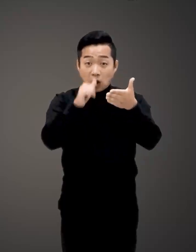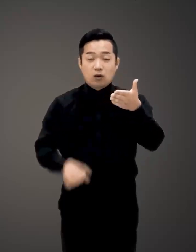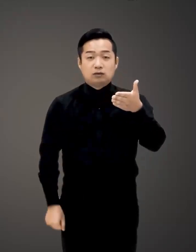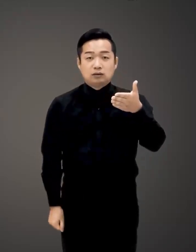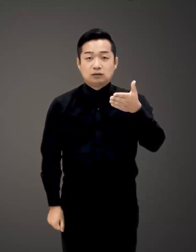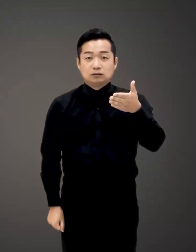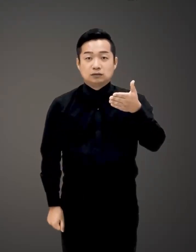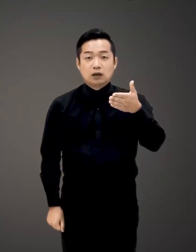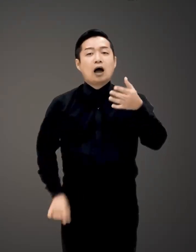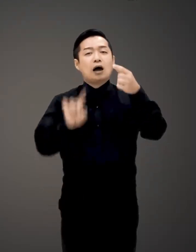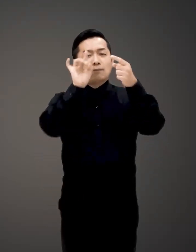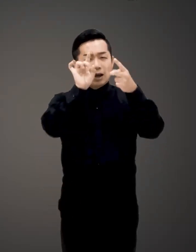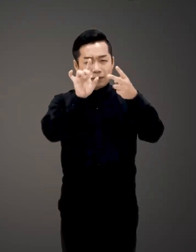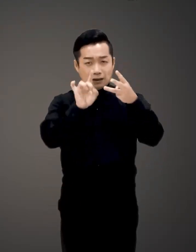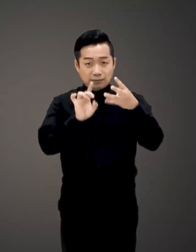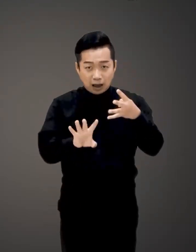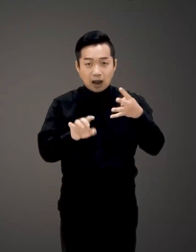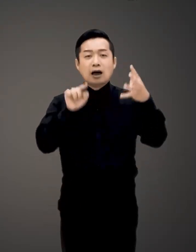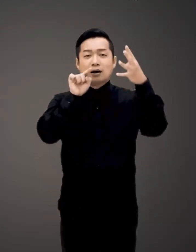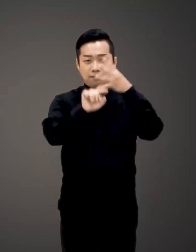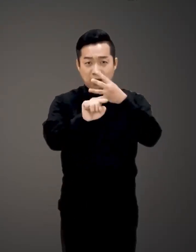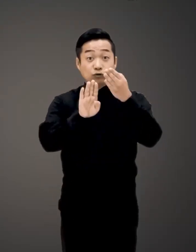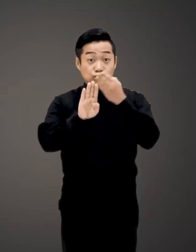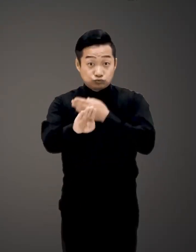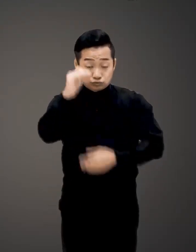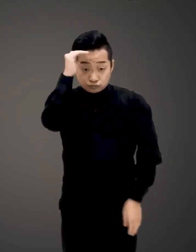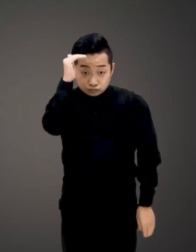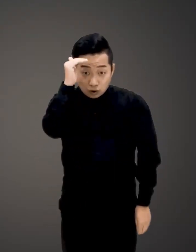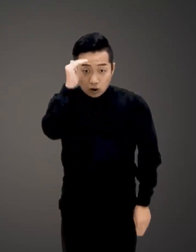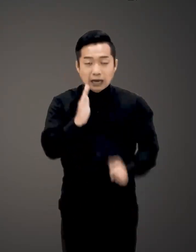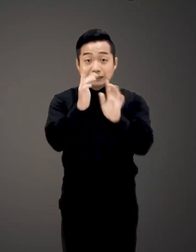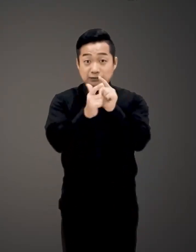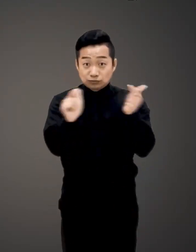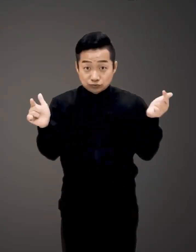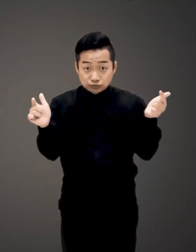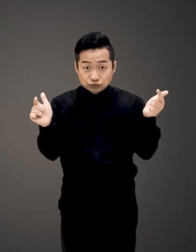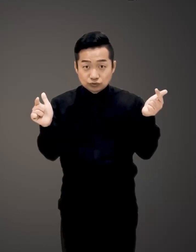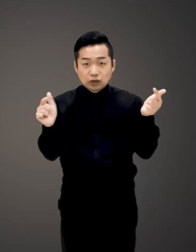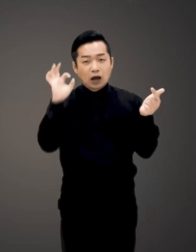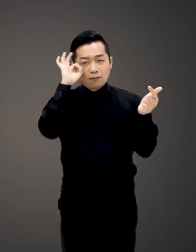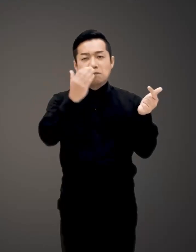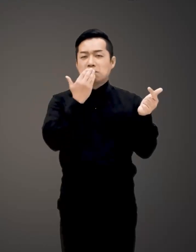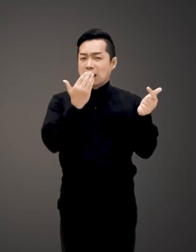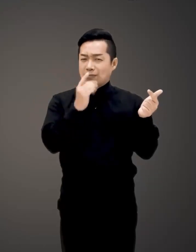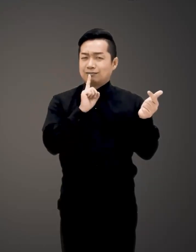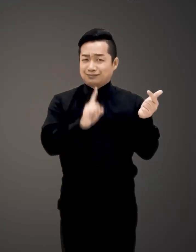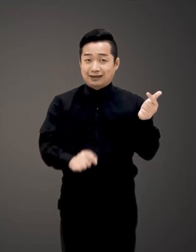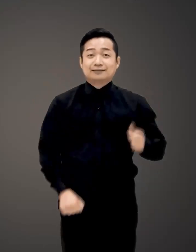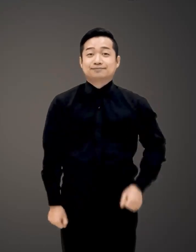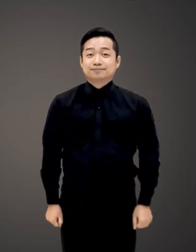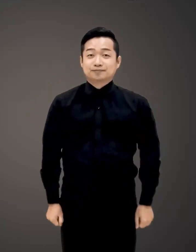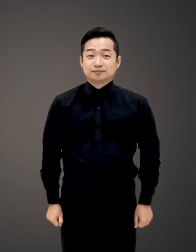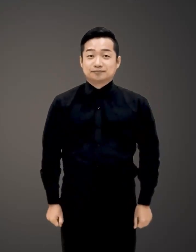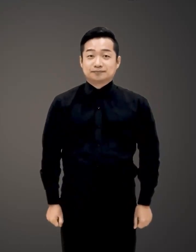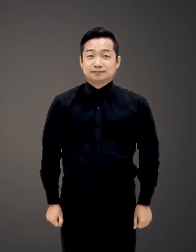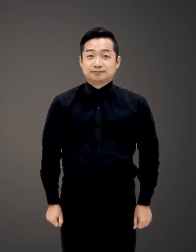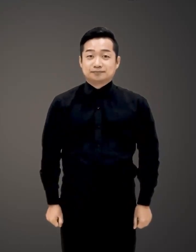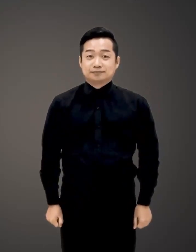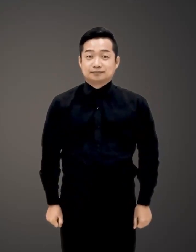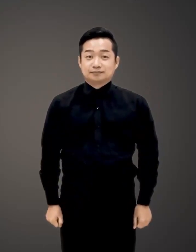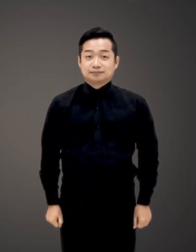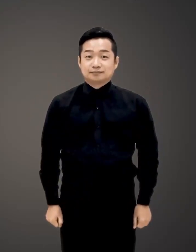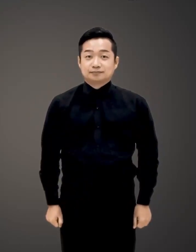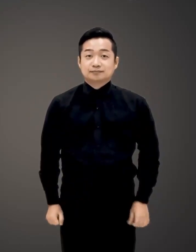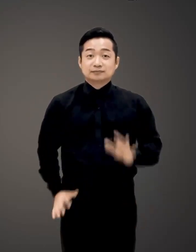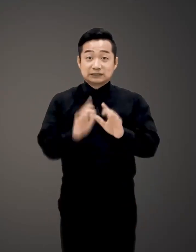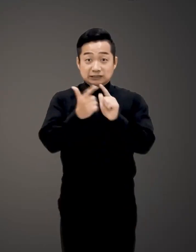드러나요. 그래서 최소한은 그 계절별로 가봐야 식물이 있는 곳에 가봤다라고 할 수 있지 않을까 그런 생각을